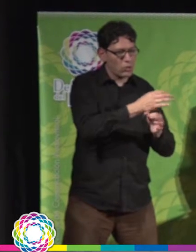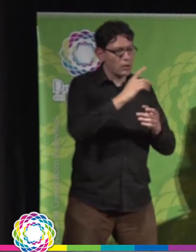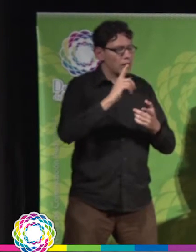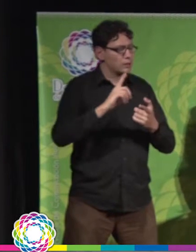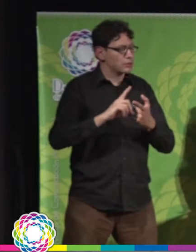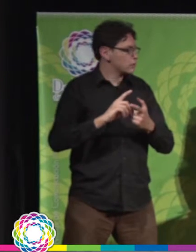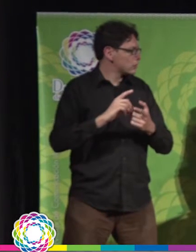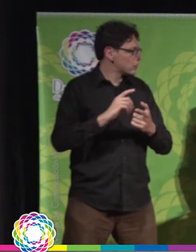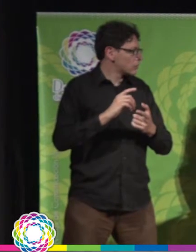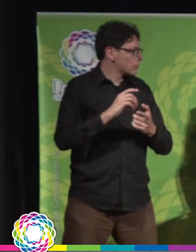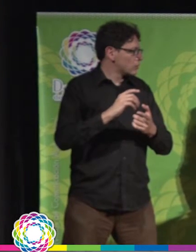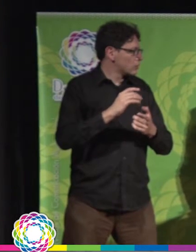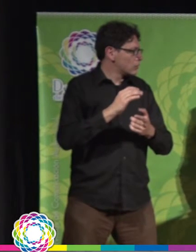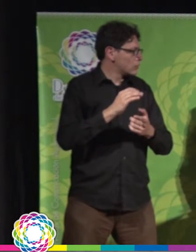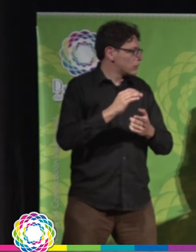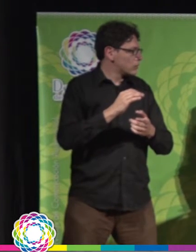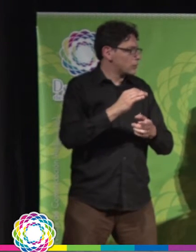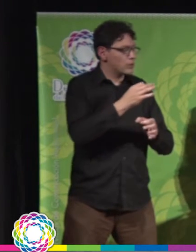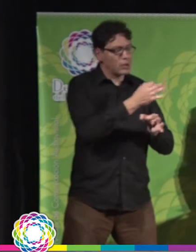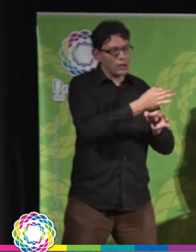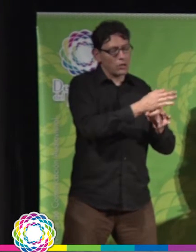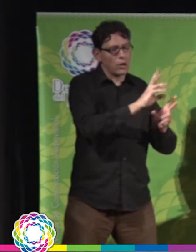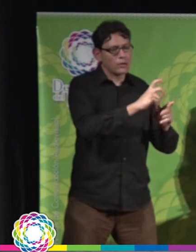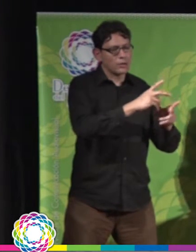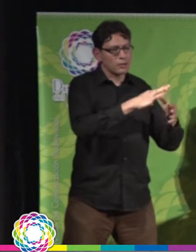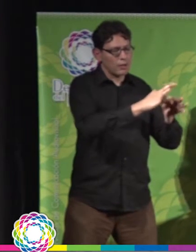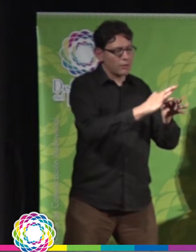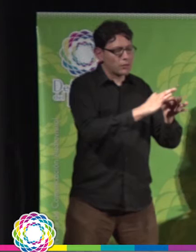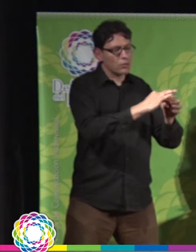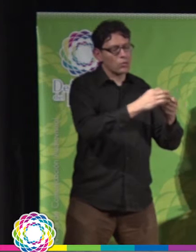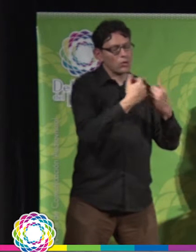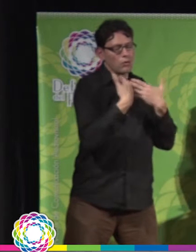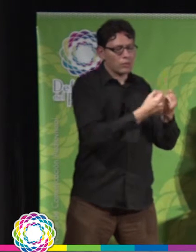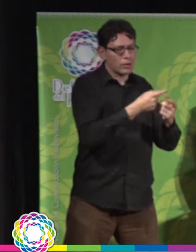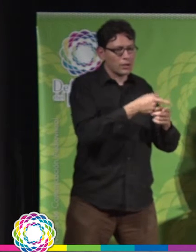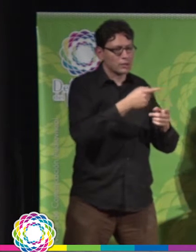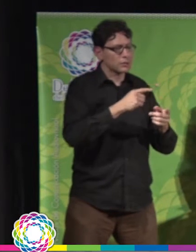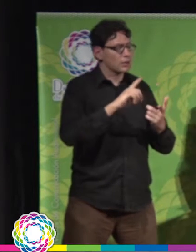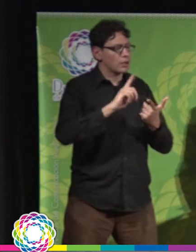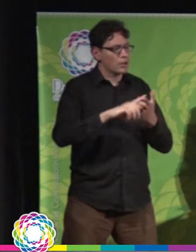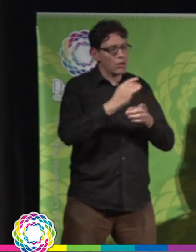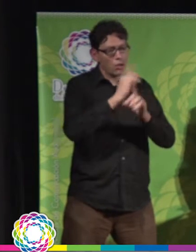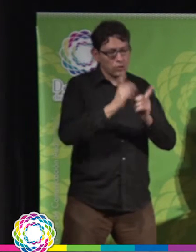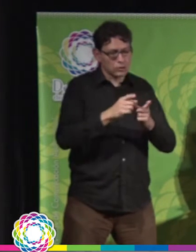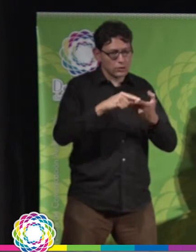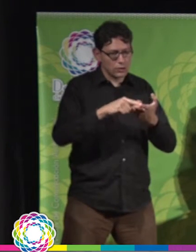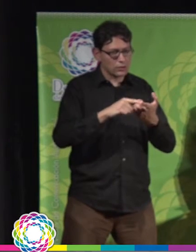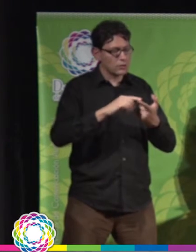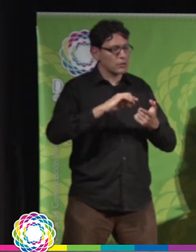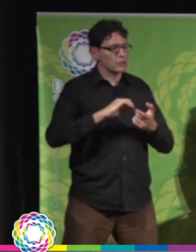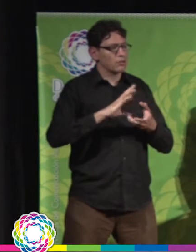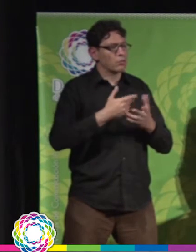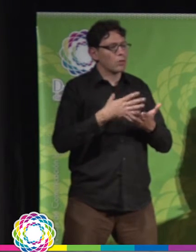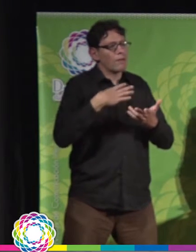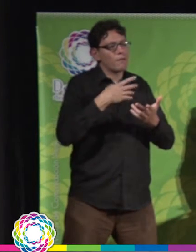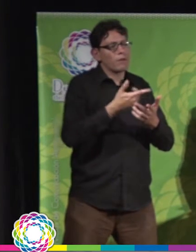¿sí?, y las escuelas vinculadas generalmente a esta cuestión de la violencia, y nos preocupa que no aparezcan otras miradas, los docentes como